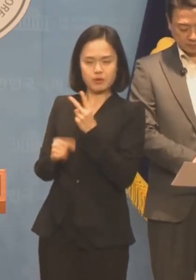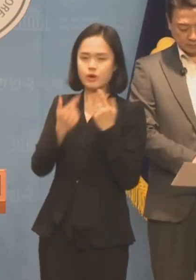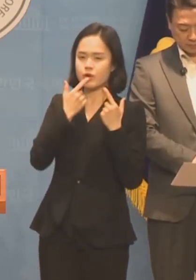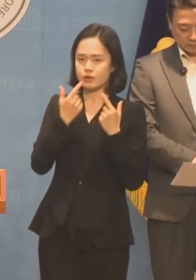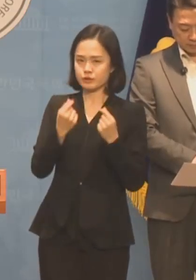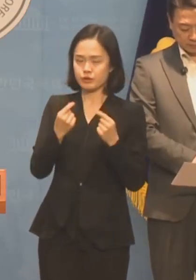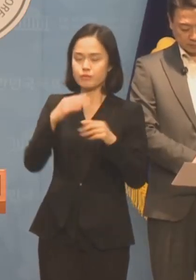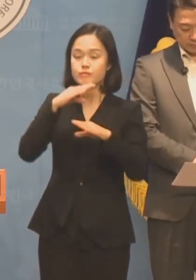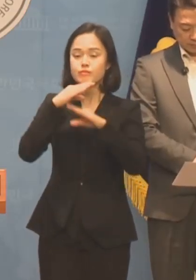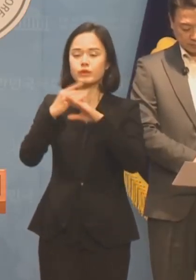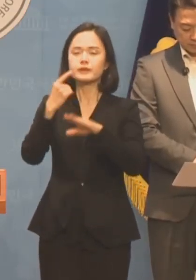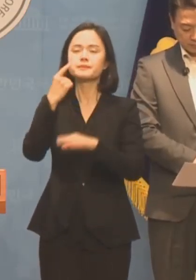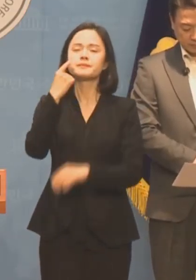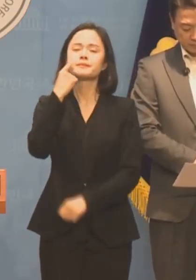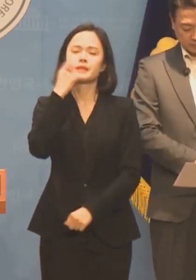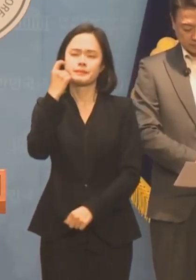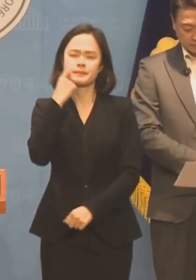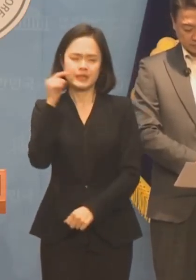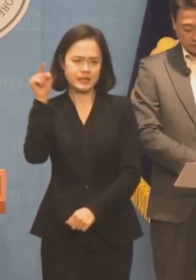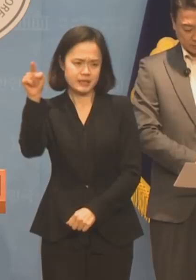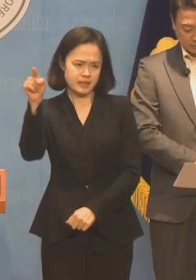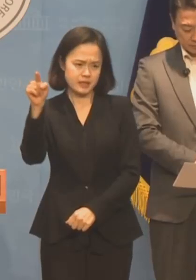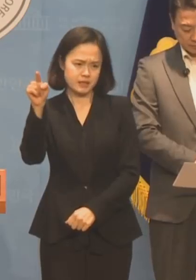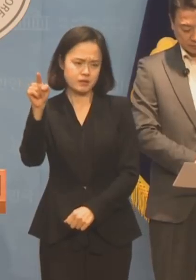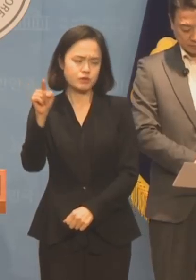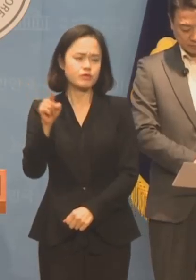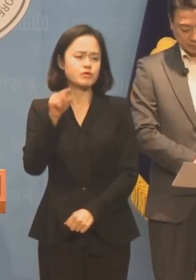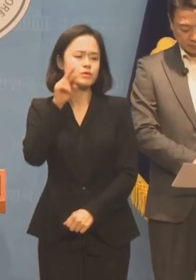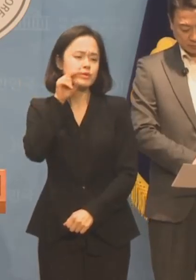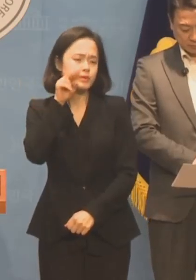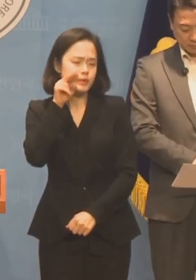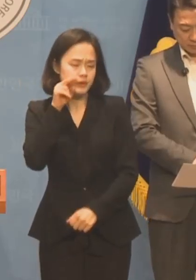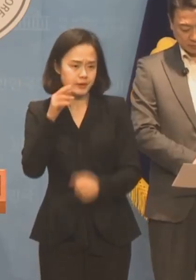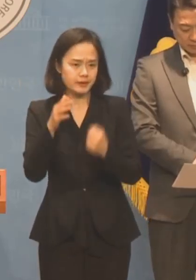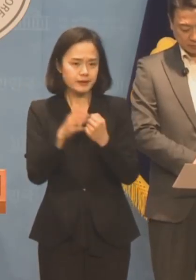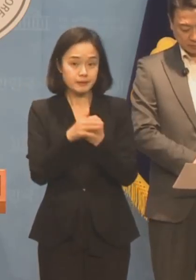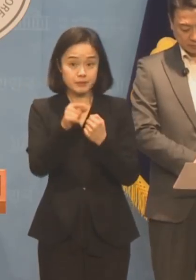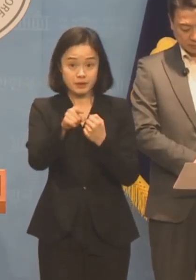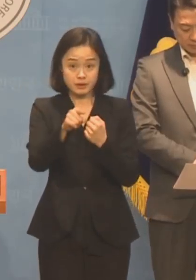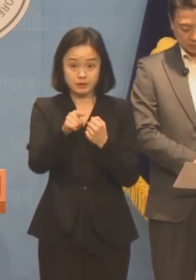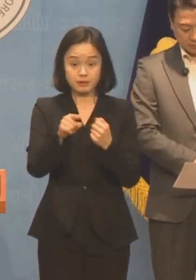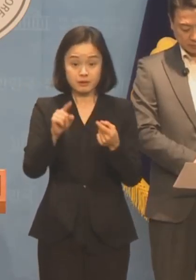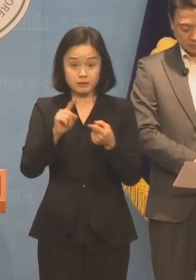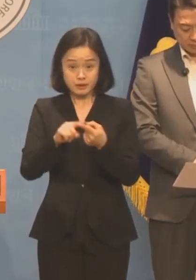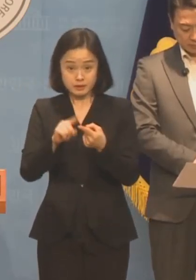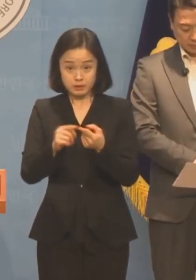언급하며 주요 지휘자들의 출타를 금지시켰고 병력들의